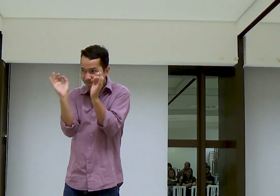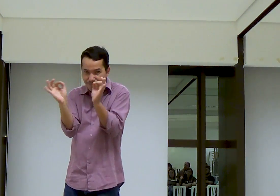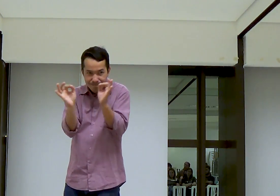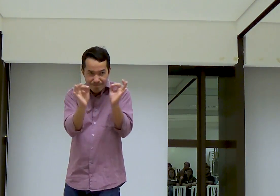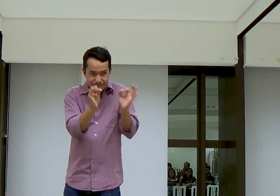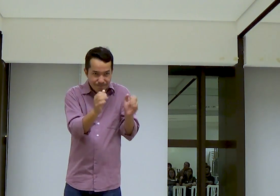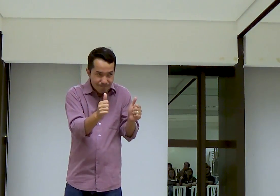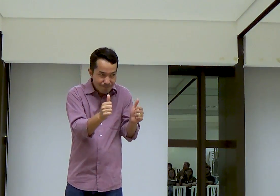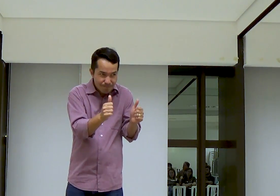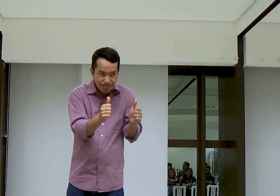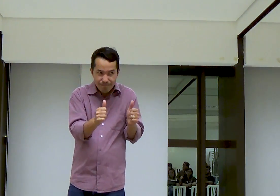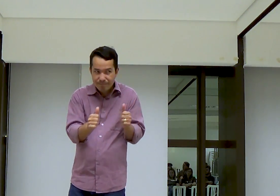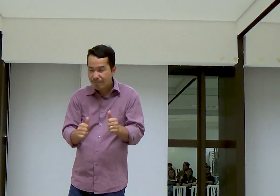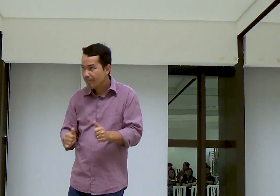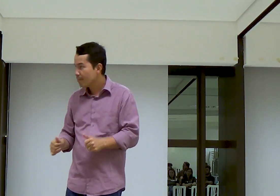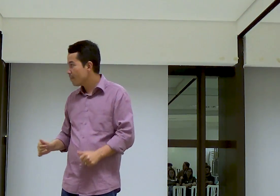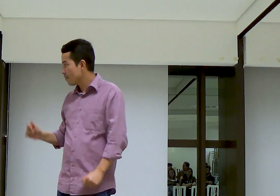entender perfeitamente, ok?